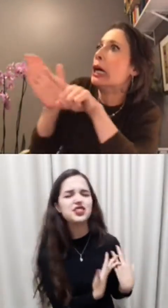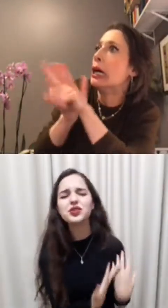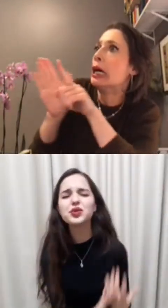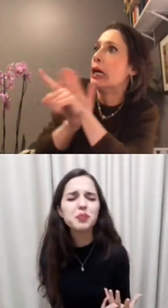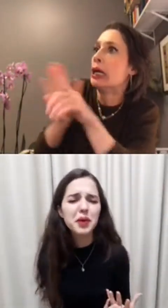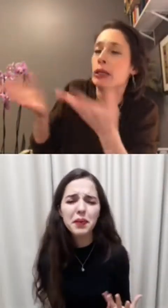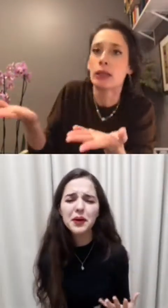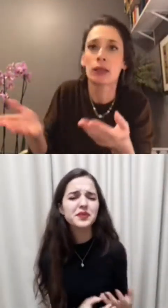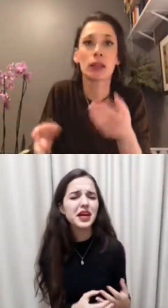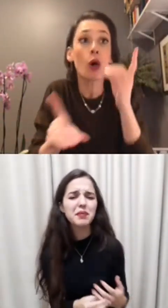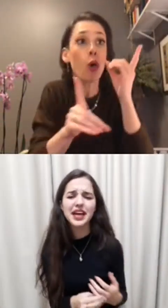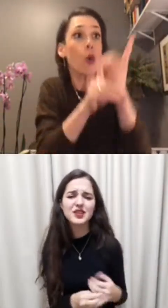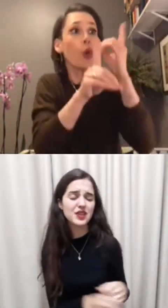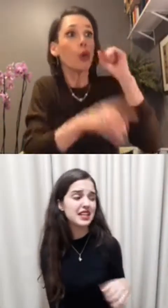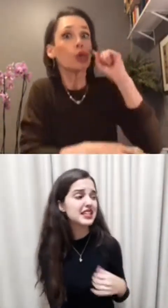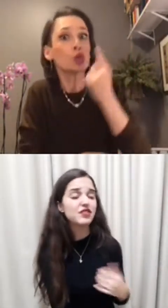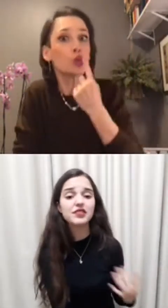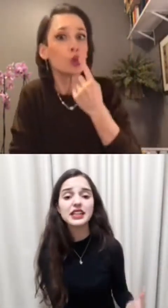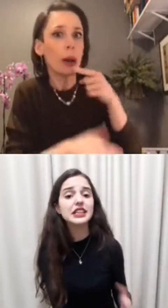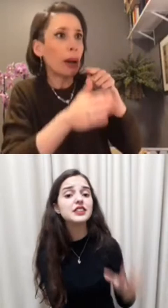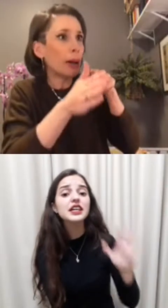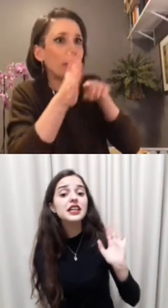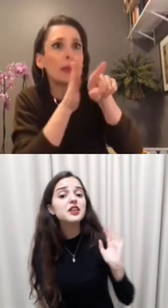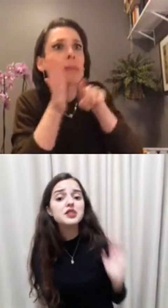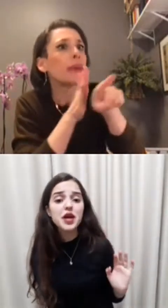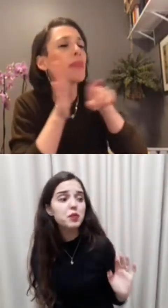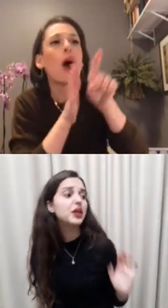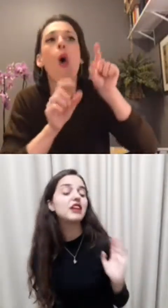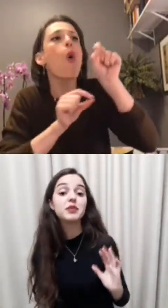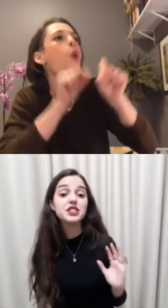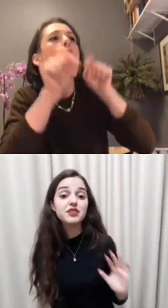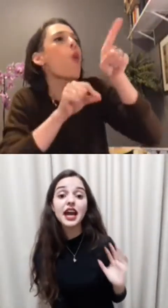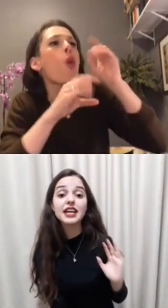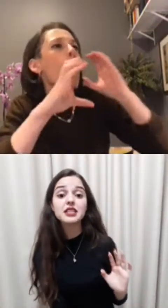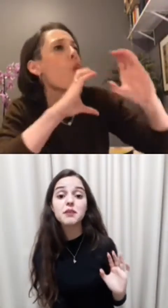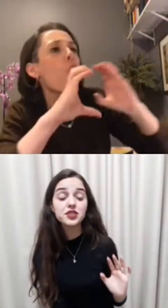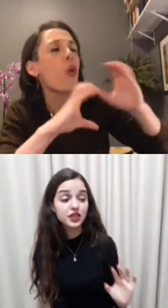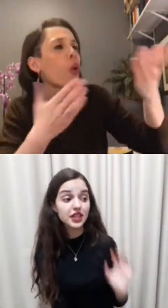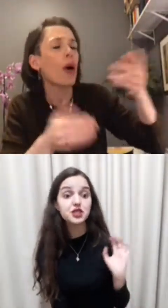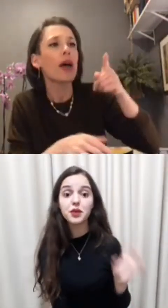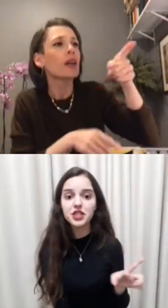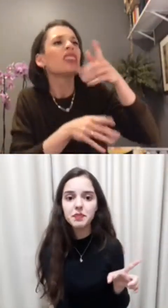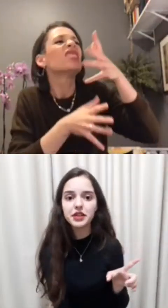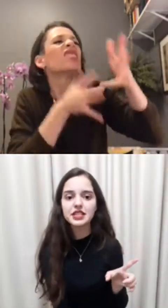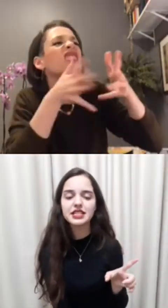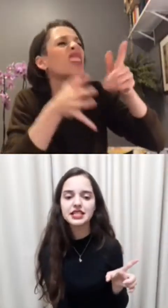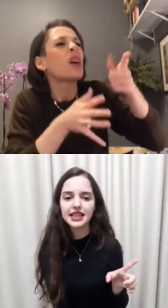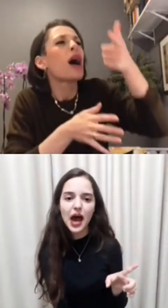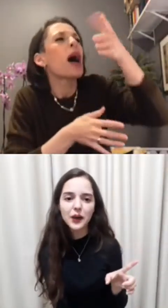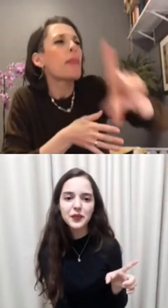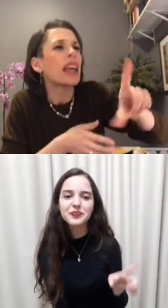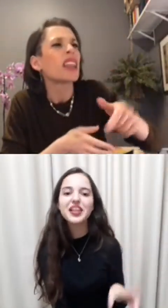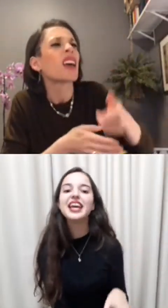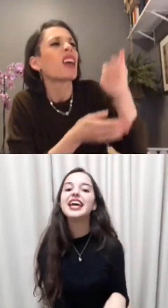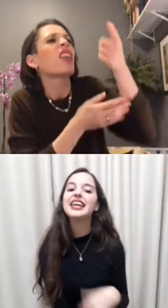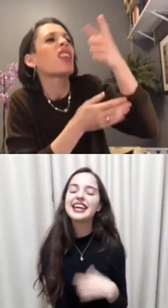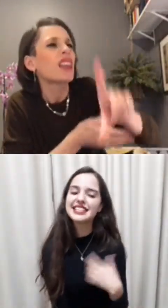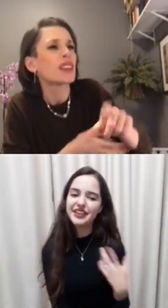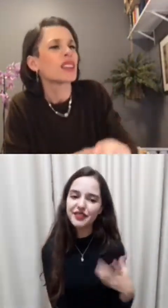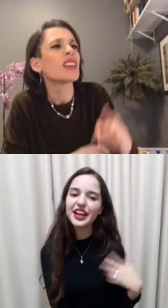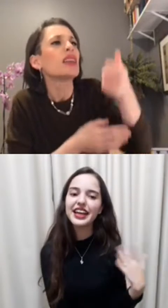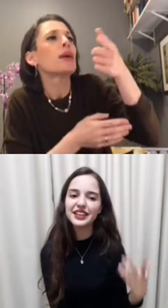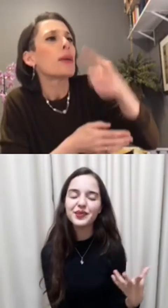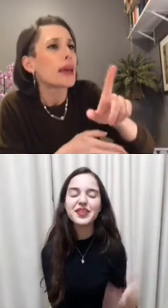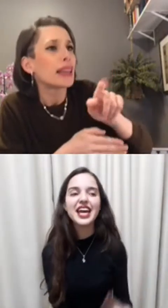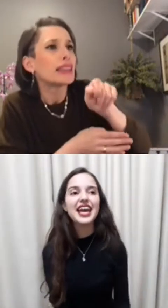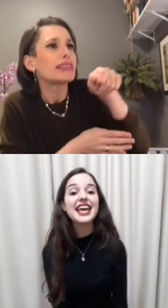fazia de tudo para perguntar para eles o que eles estavam falando. Não, espera um pouquinho, vai mais devagar que essa parte eu não entendi. Pode repetir esse sinal? E assim